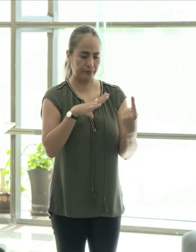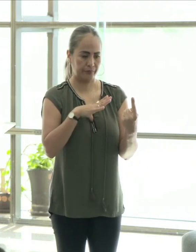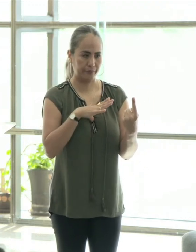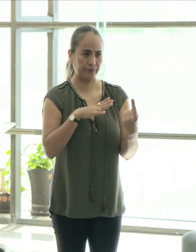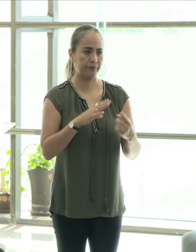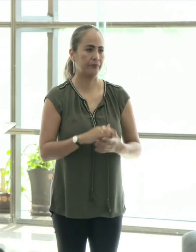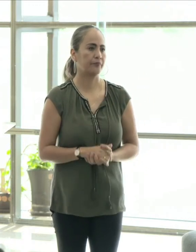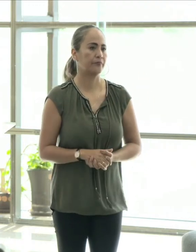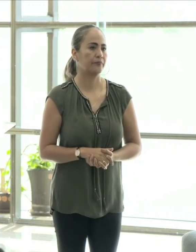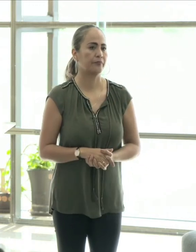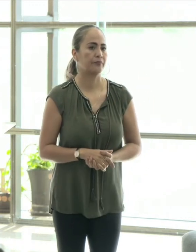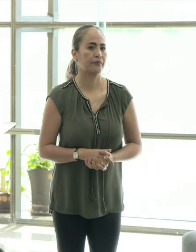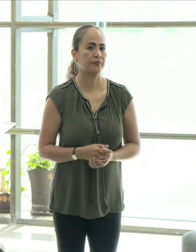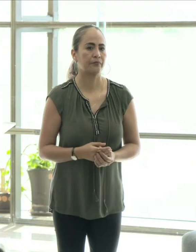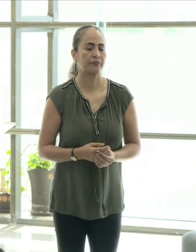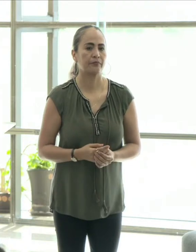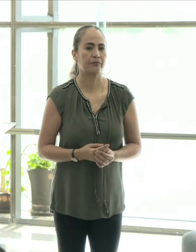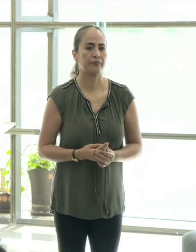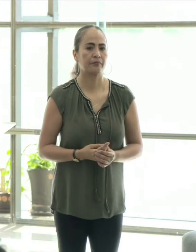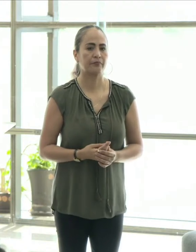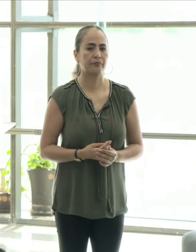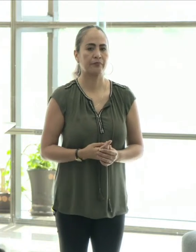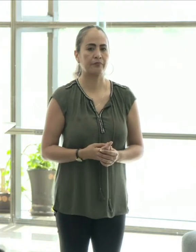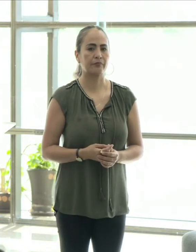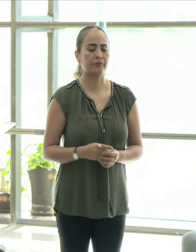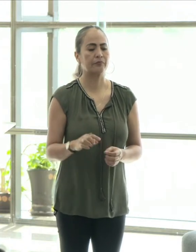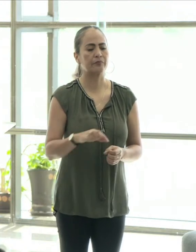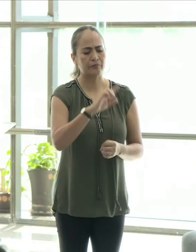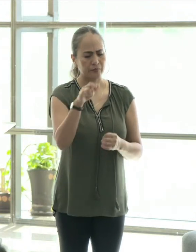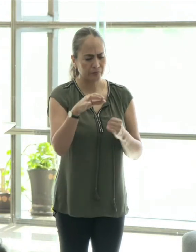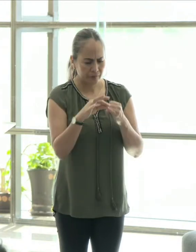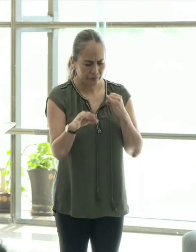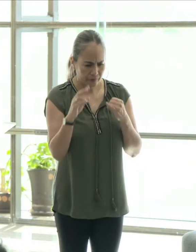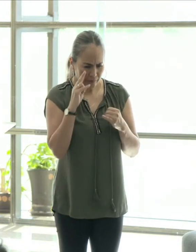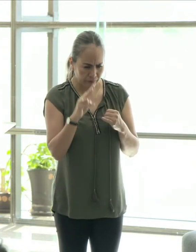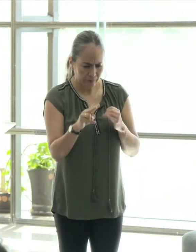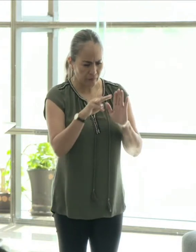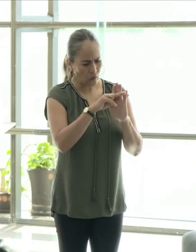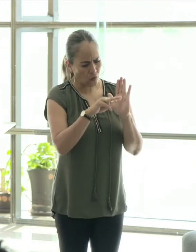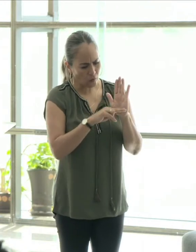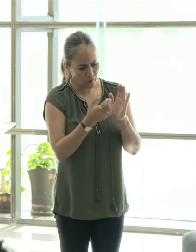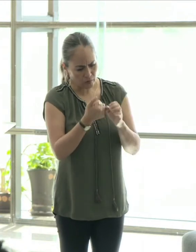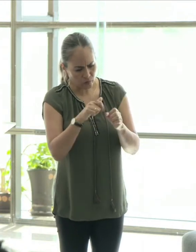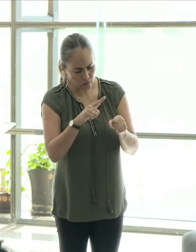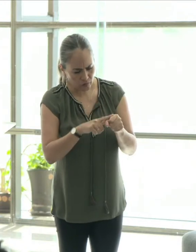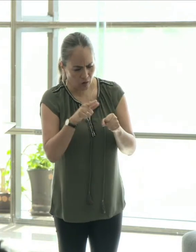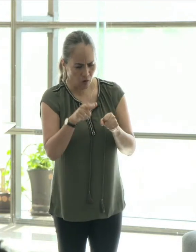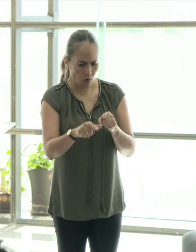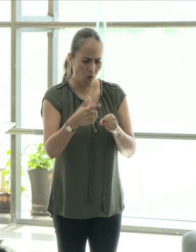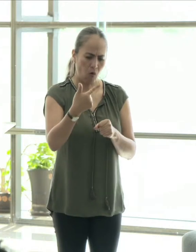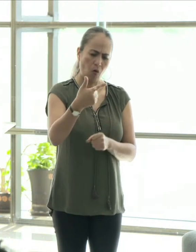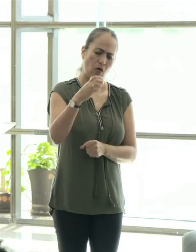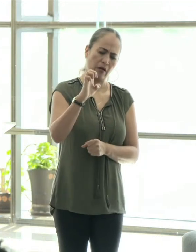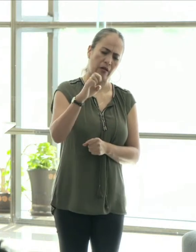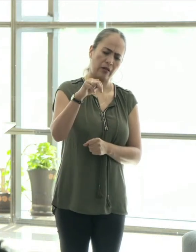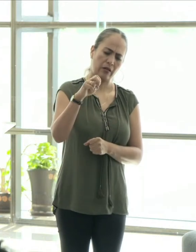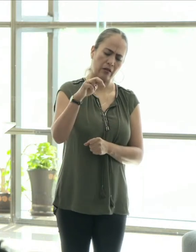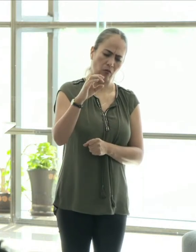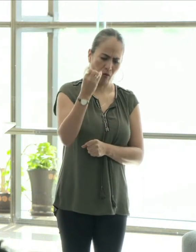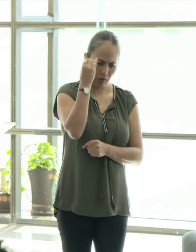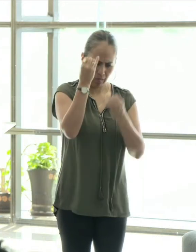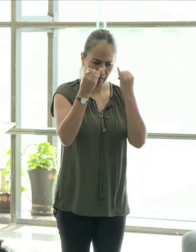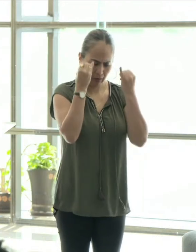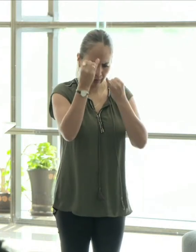finalmente pudimos constatar que las normas sociales o estereotipos de género marcan de manera